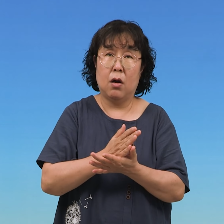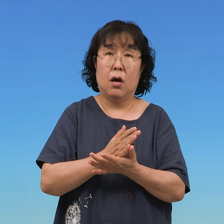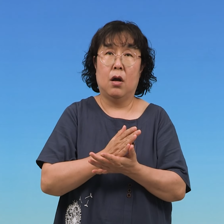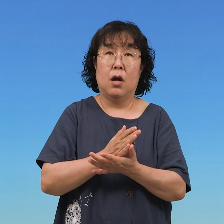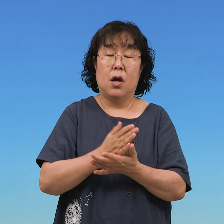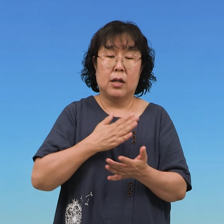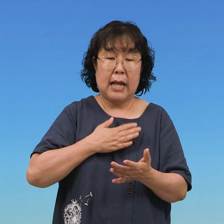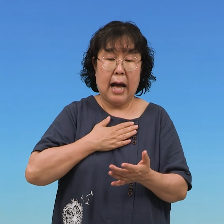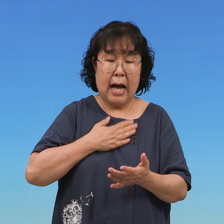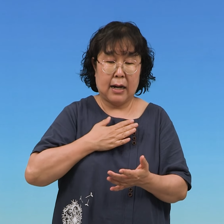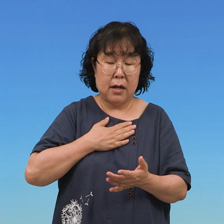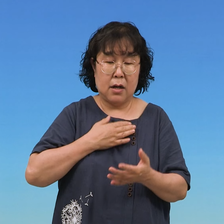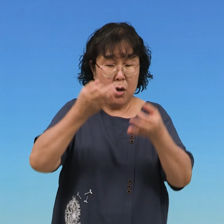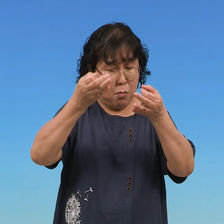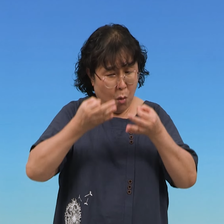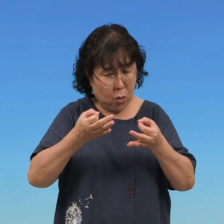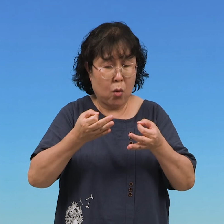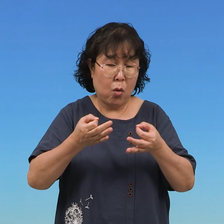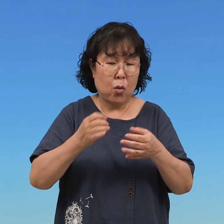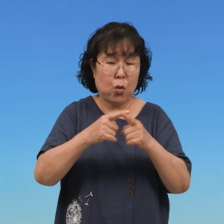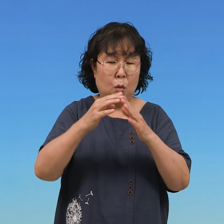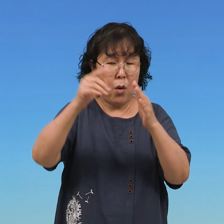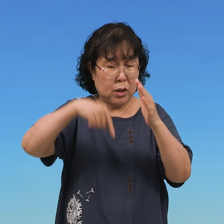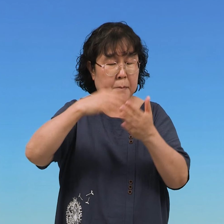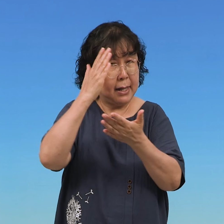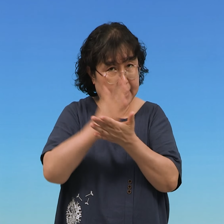하잖아요. 제가 몸부림치며 여러분에게